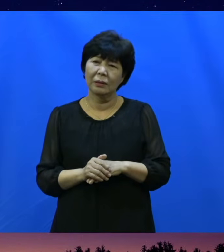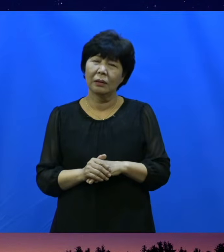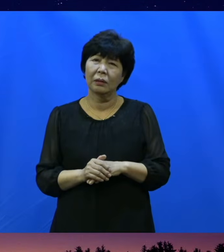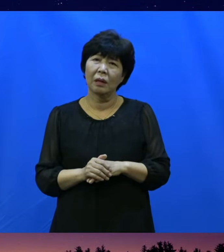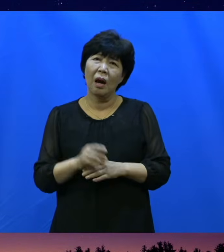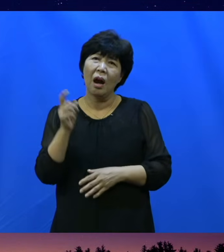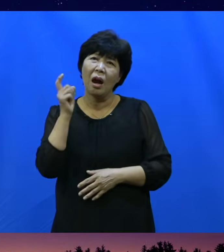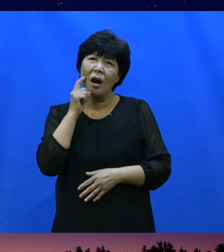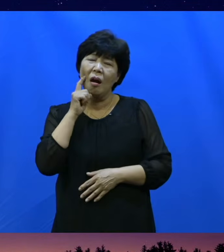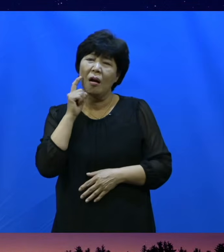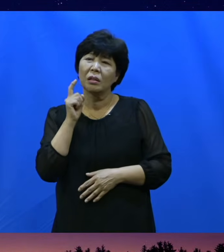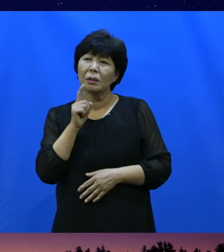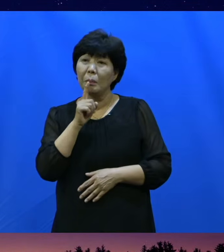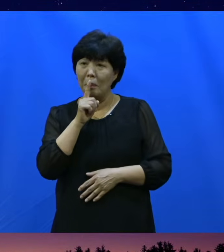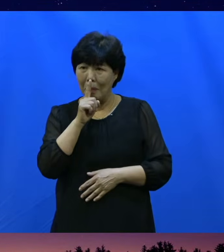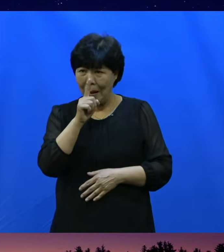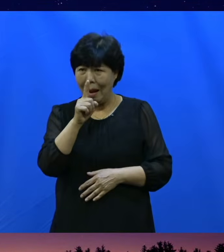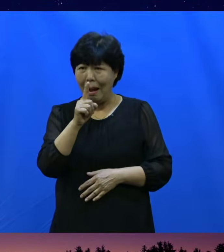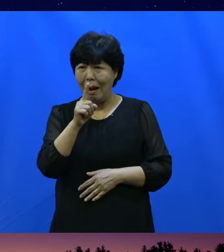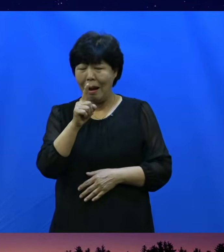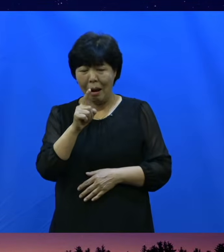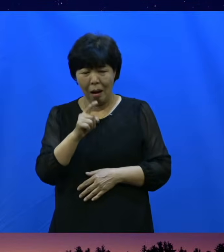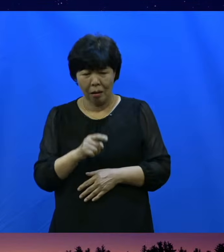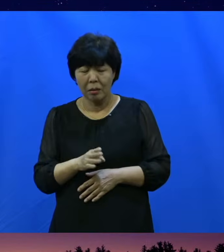거짓의 농락을 당한 삶을 살아요.